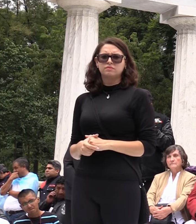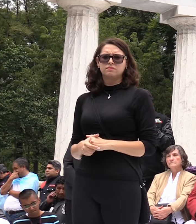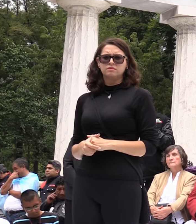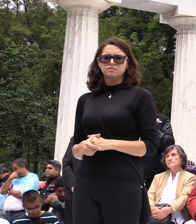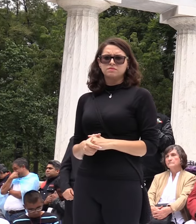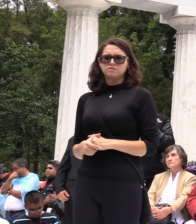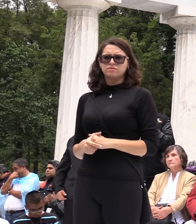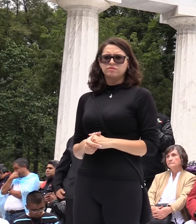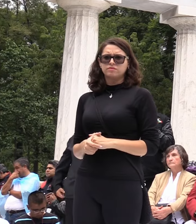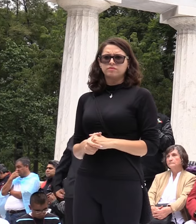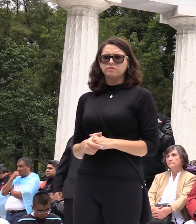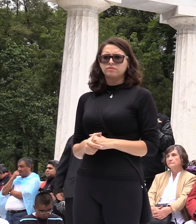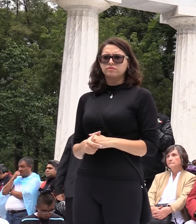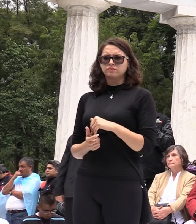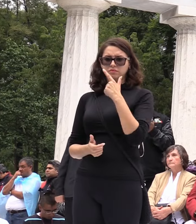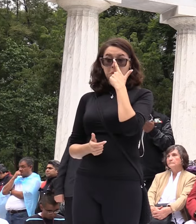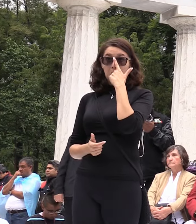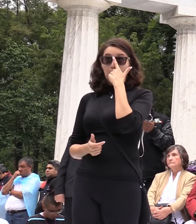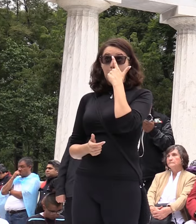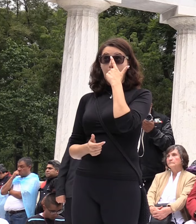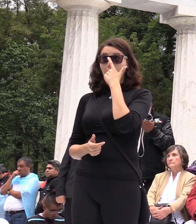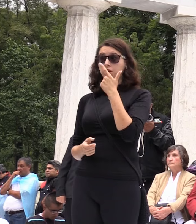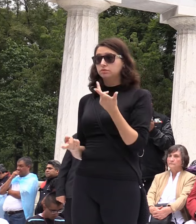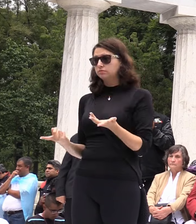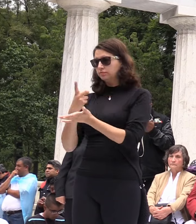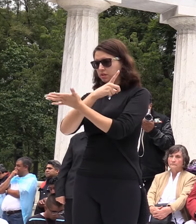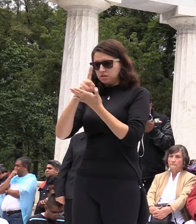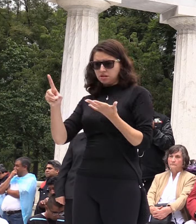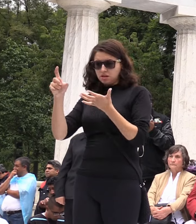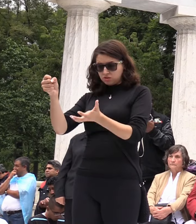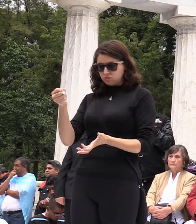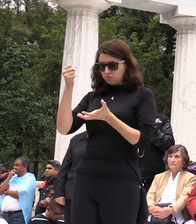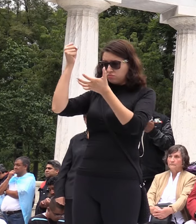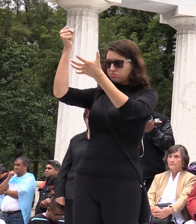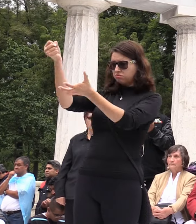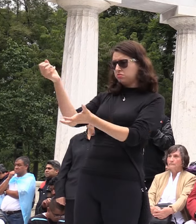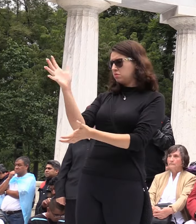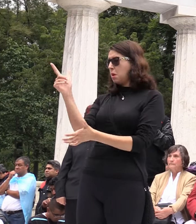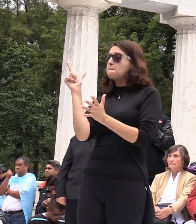Para cubrir ese derecho se requieren de aproximadamente